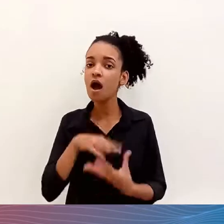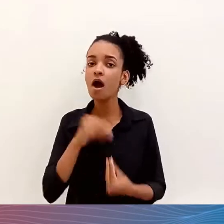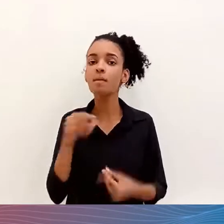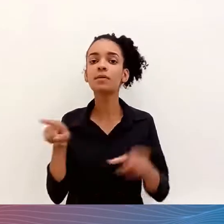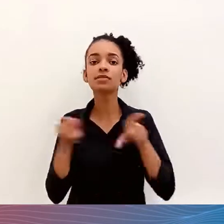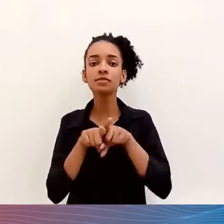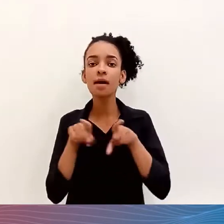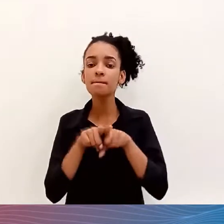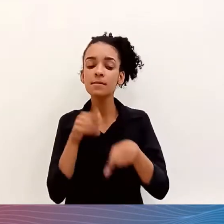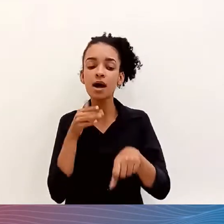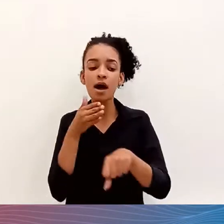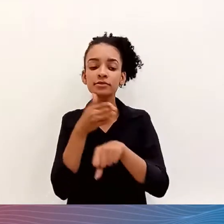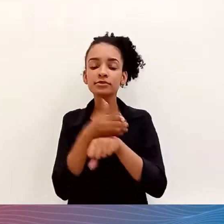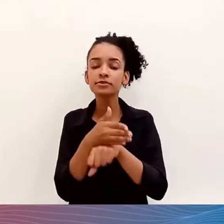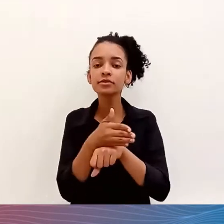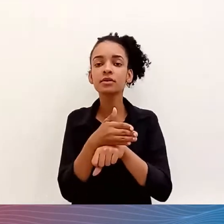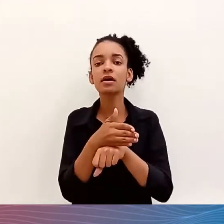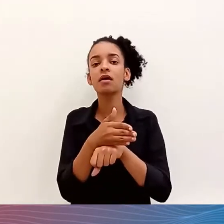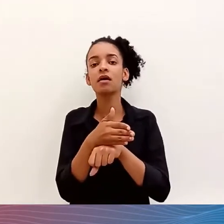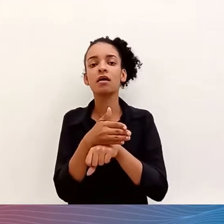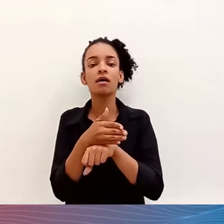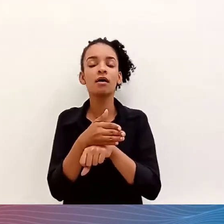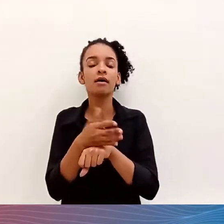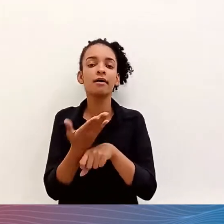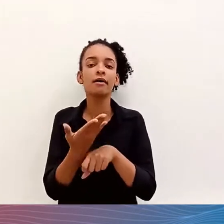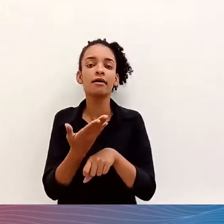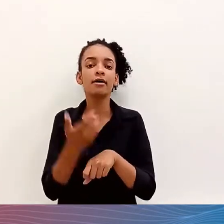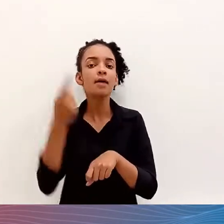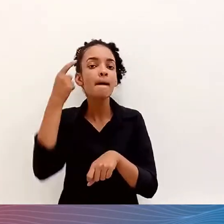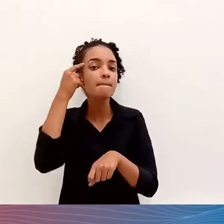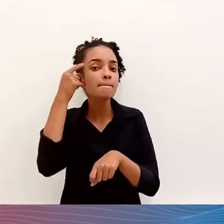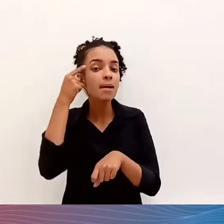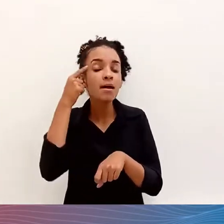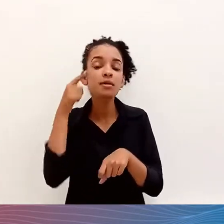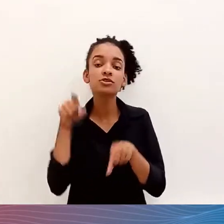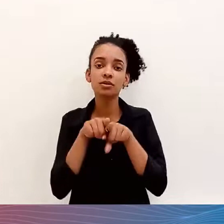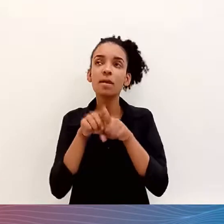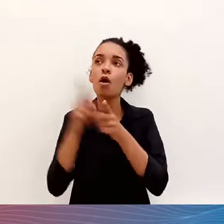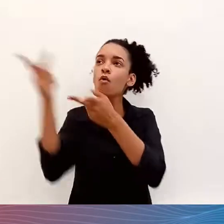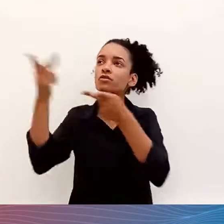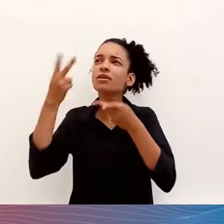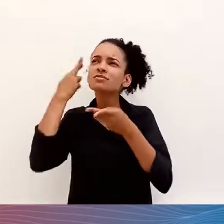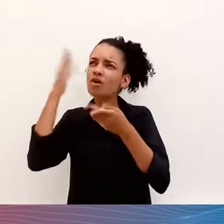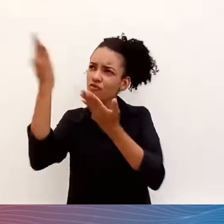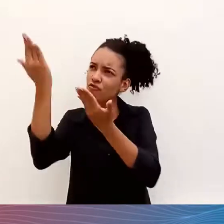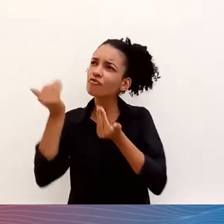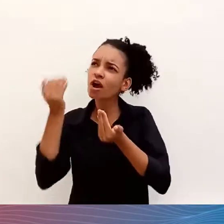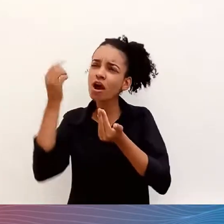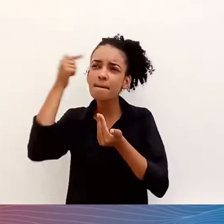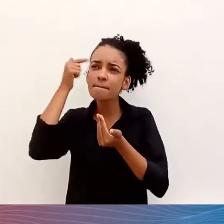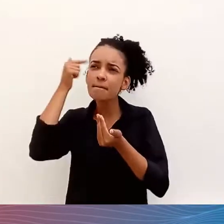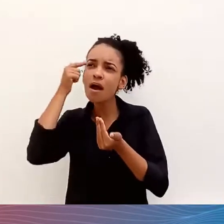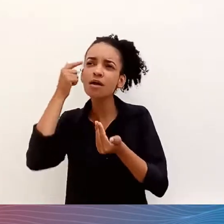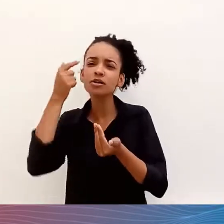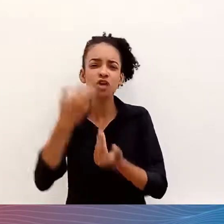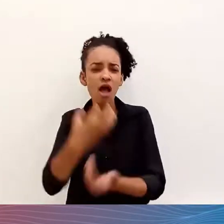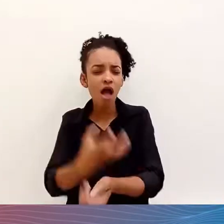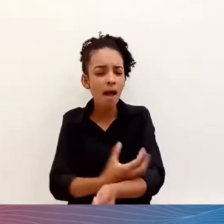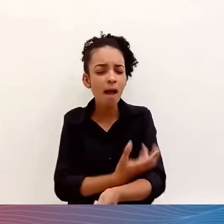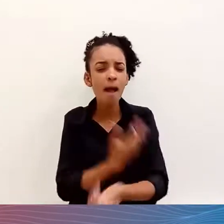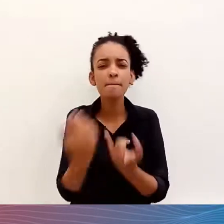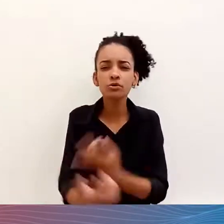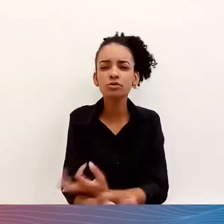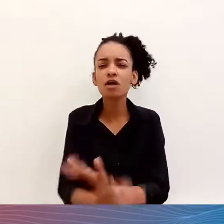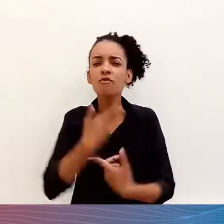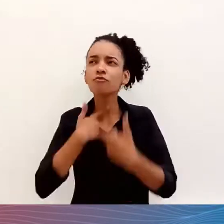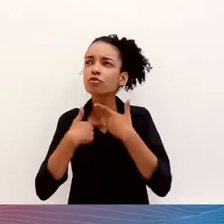o Senhor da nossa mente, da nossa emoção, da nossa vontade. Ele se sinta à